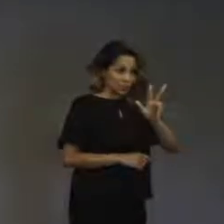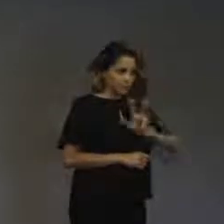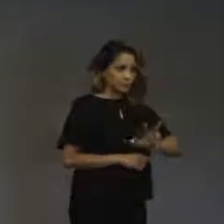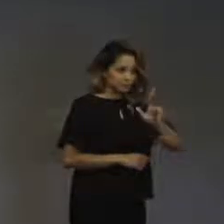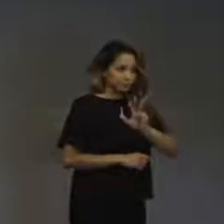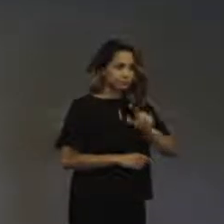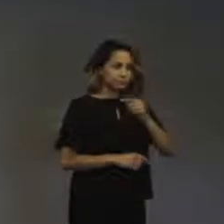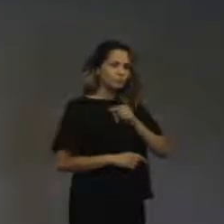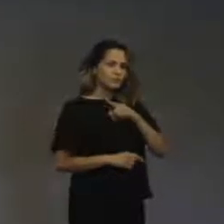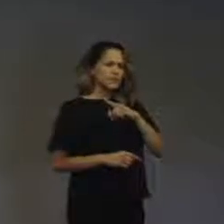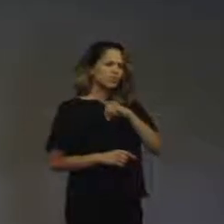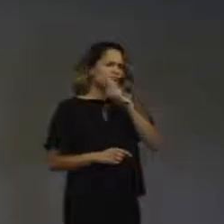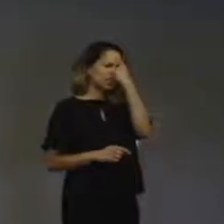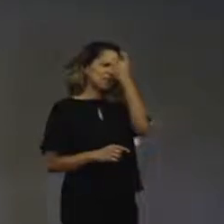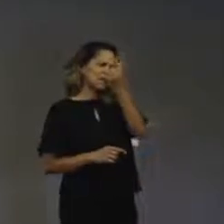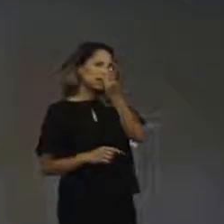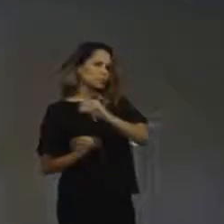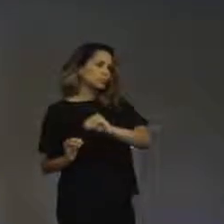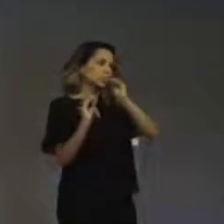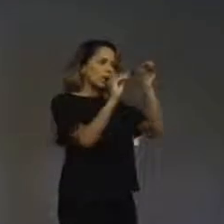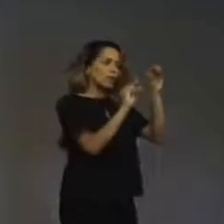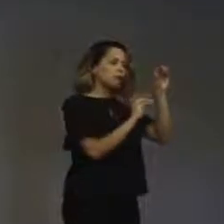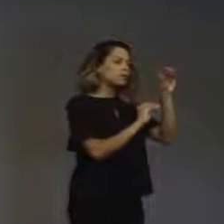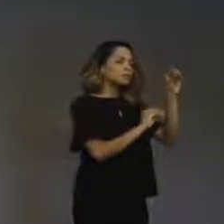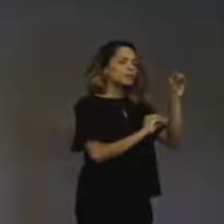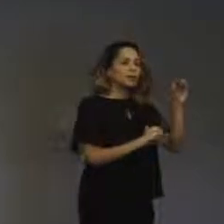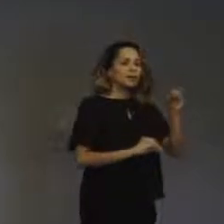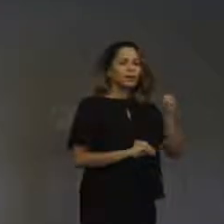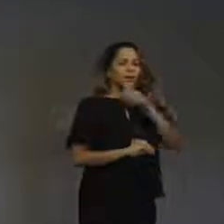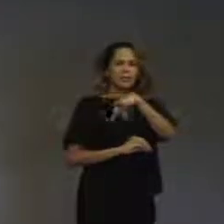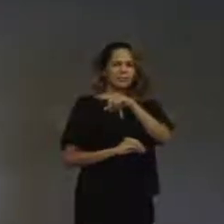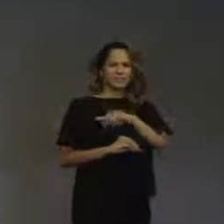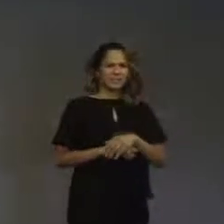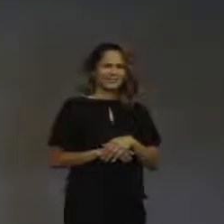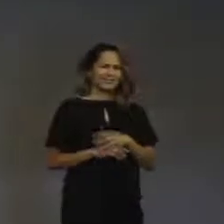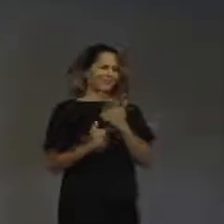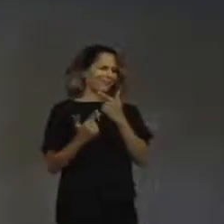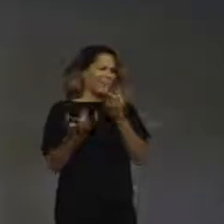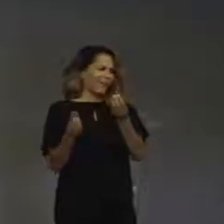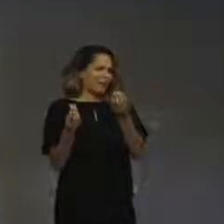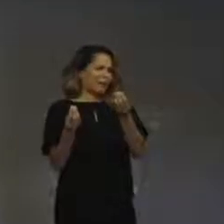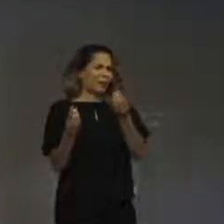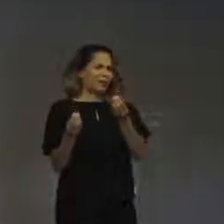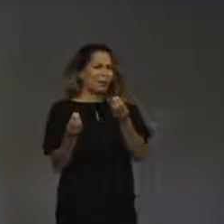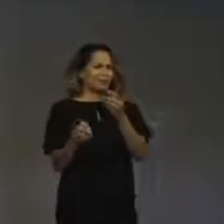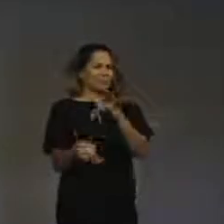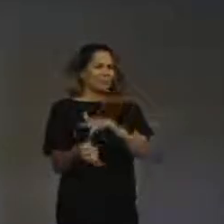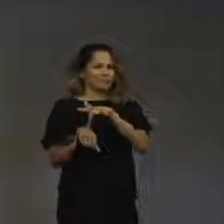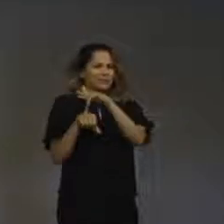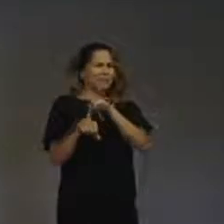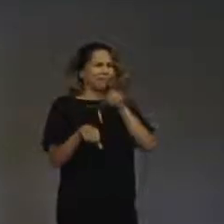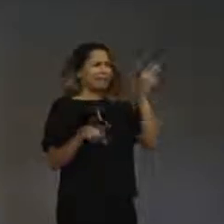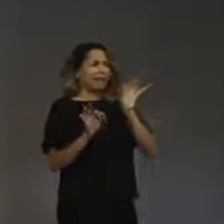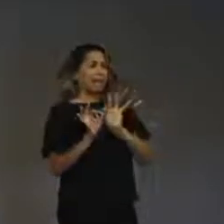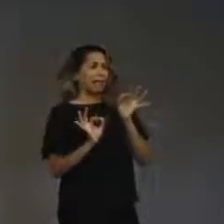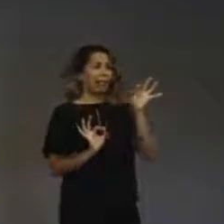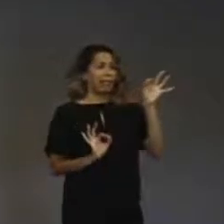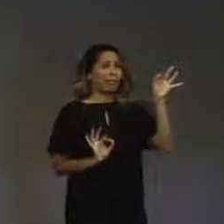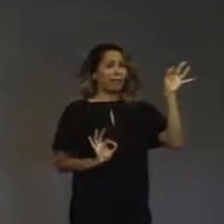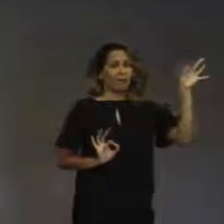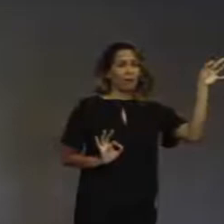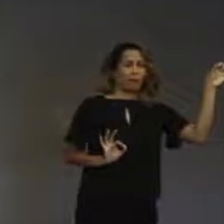bairro do Belenzinho, virou, enfim, chacota de todo mundo. Como assim? Para o Sesc bem longinho, vai para a Zona Leste, né?